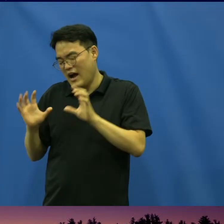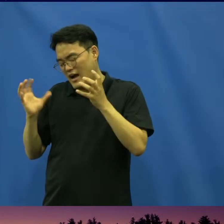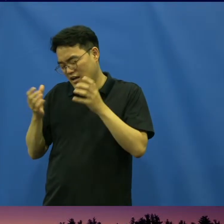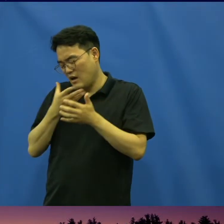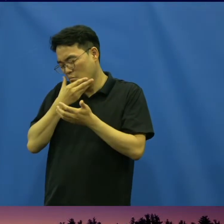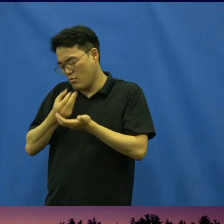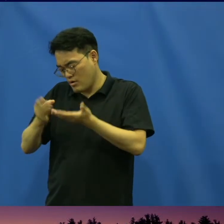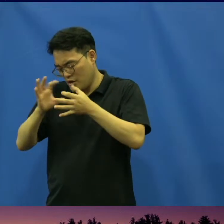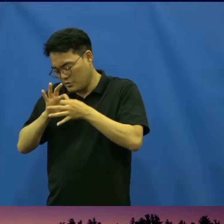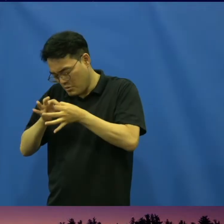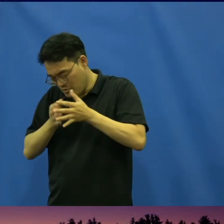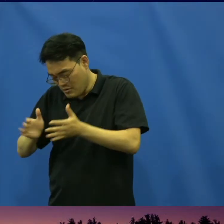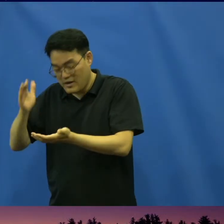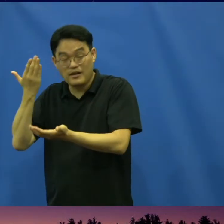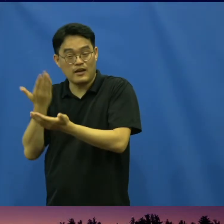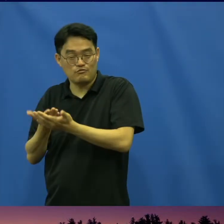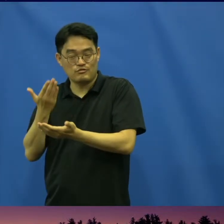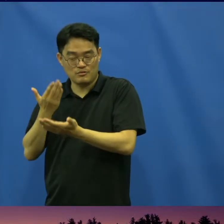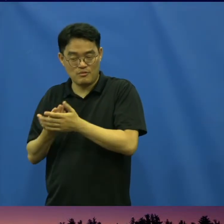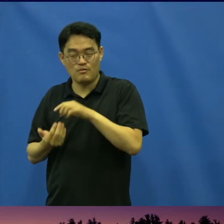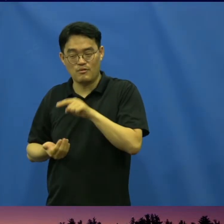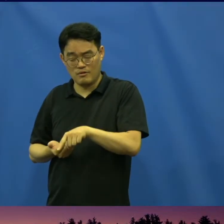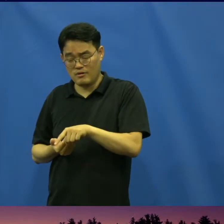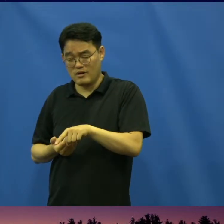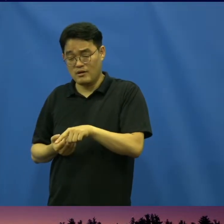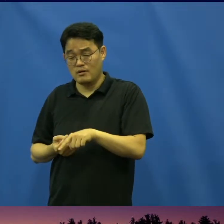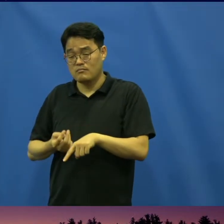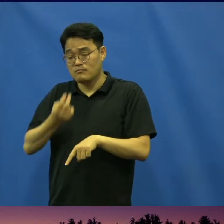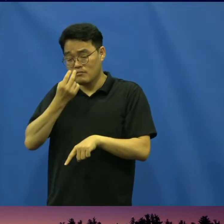우리는 복덩어리예요. 복덩어리. 존재 자체가.